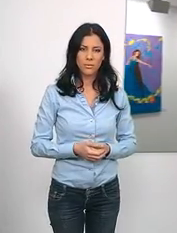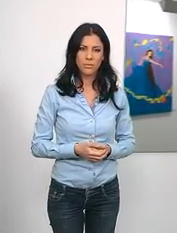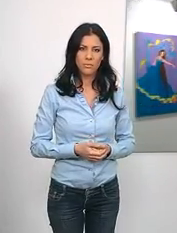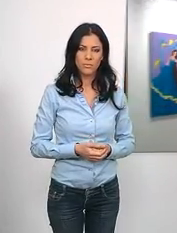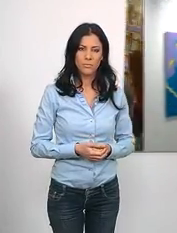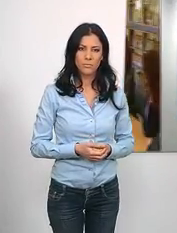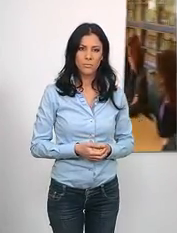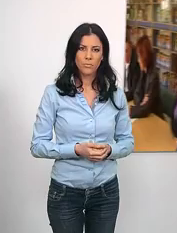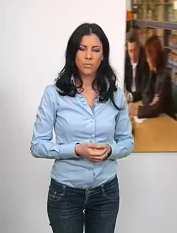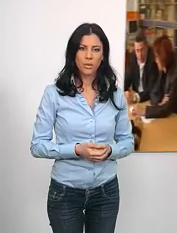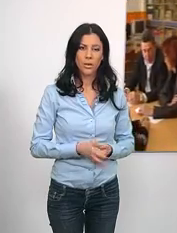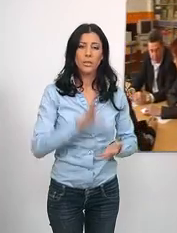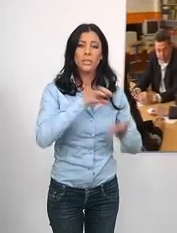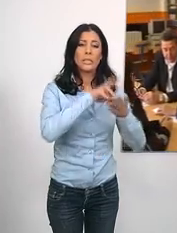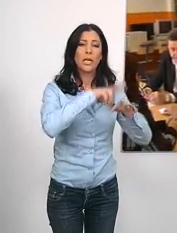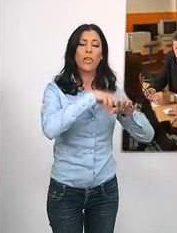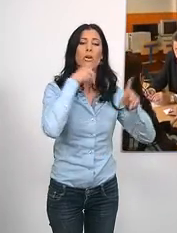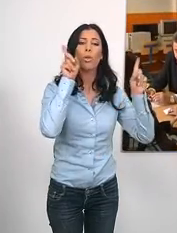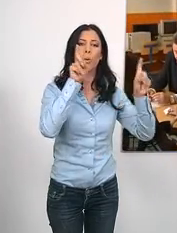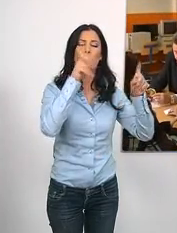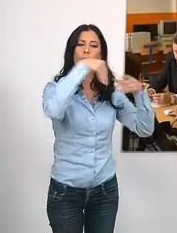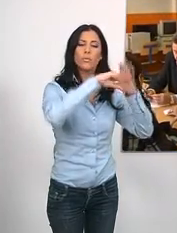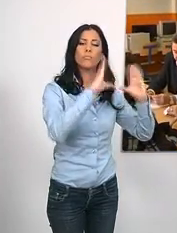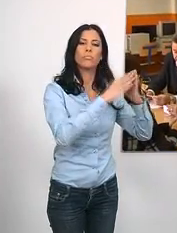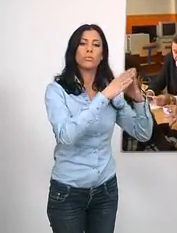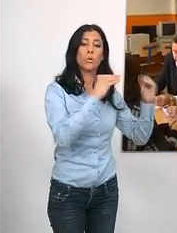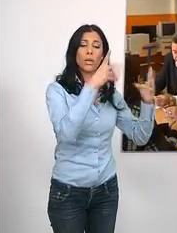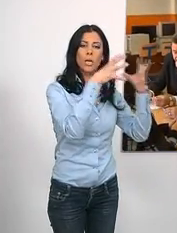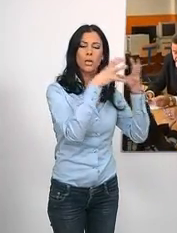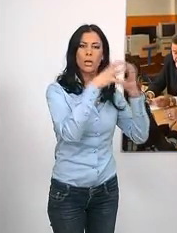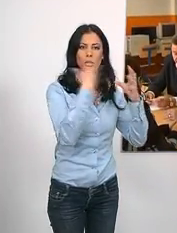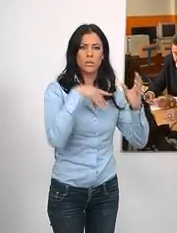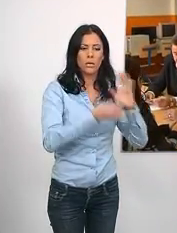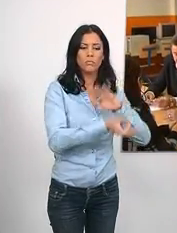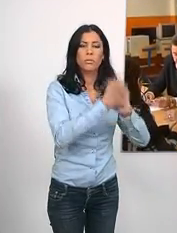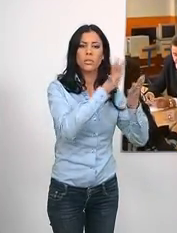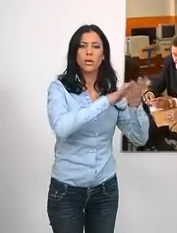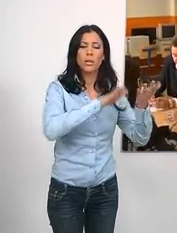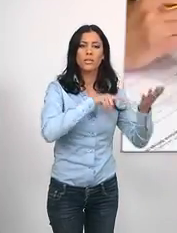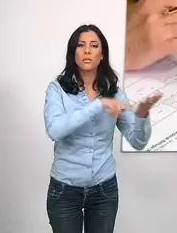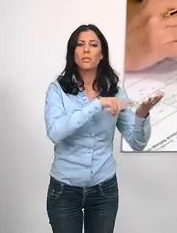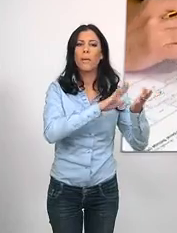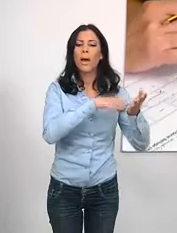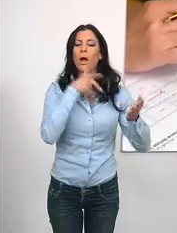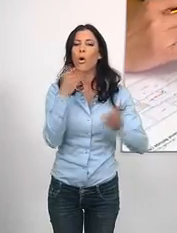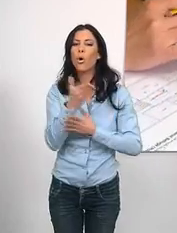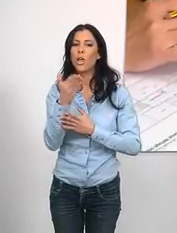gratuita la delegación de educación de la junta de Andalucía en Granada redacta el proyecto de ampliación del colegio cardenal